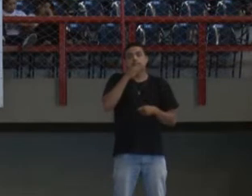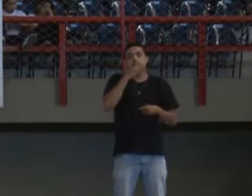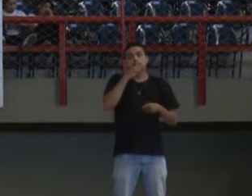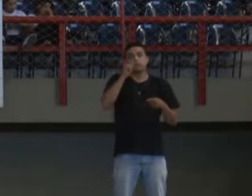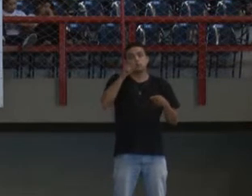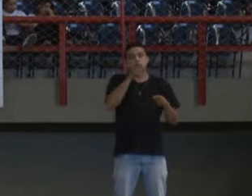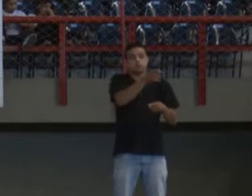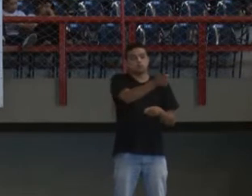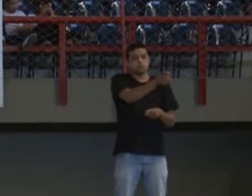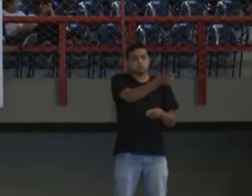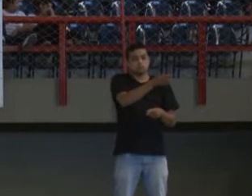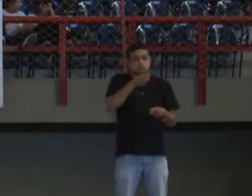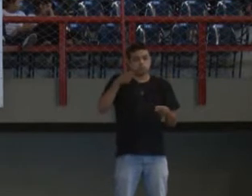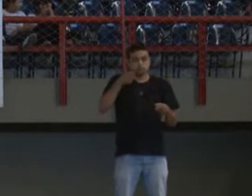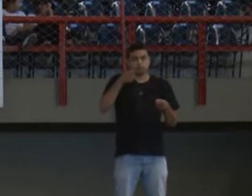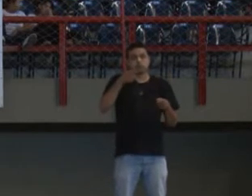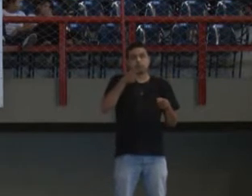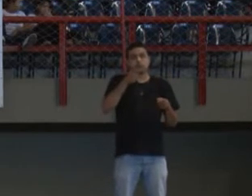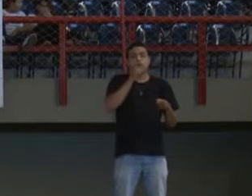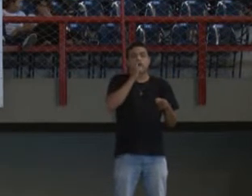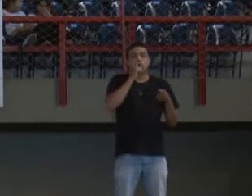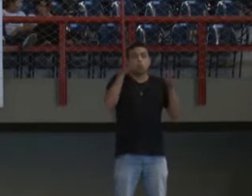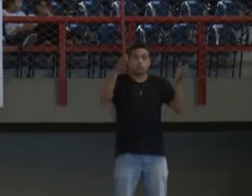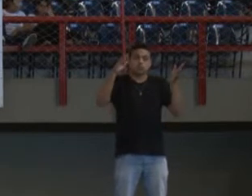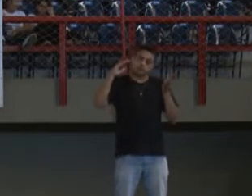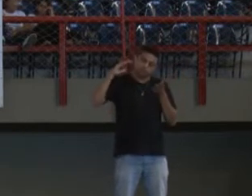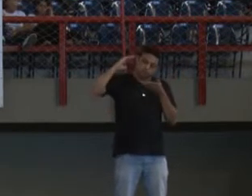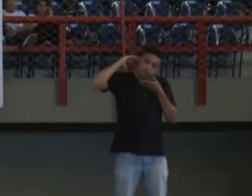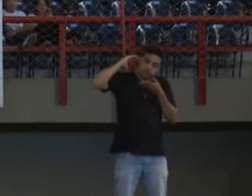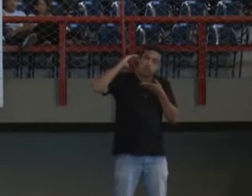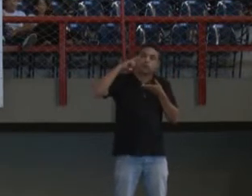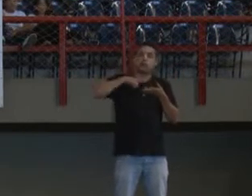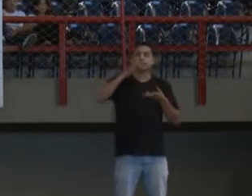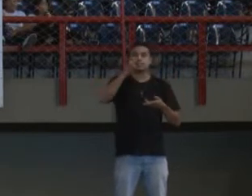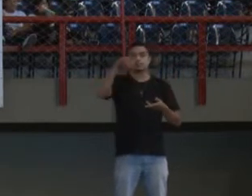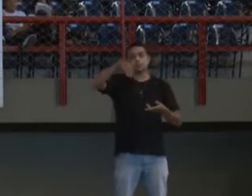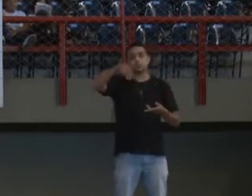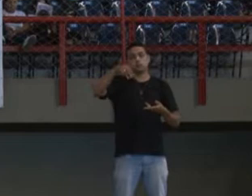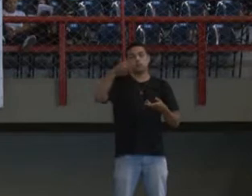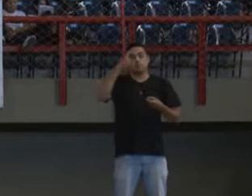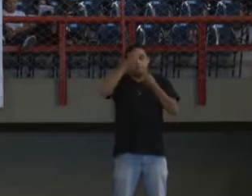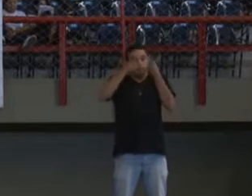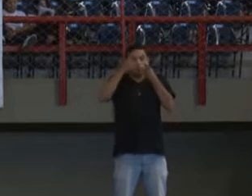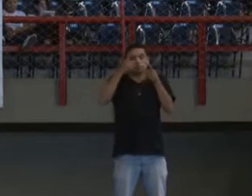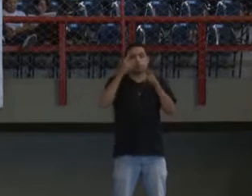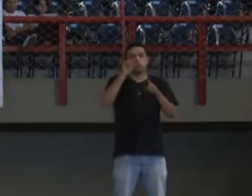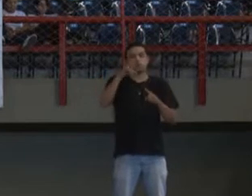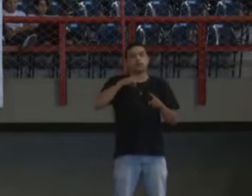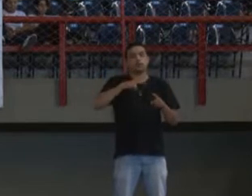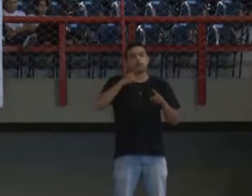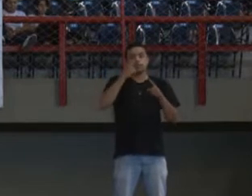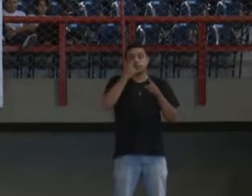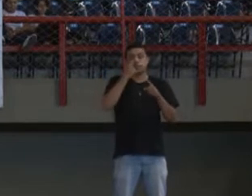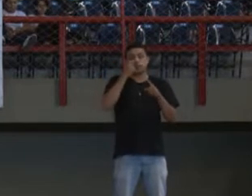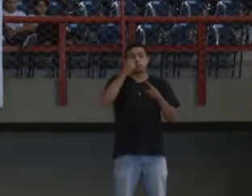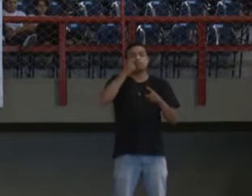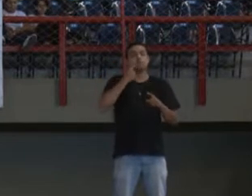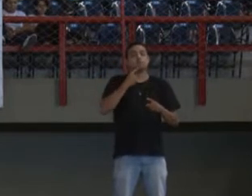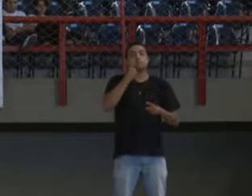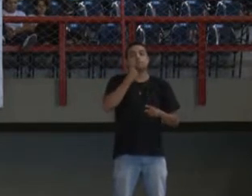cabeça dentro de um aparelho de ar-condicionado e fica lá 5 minutos. Se preocupe não que você vai sair com sangramento no